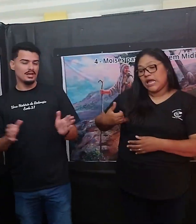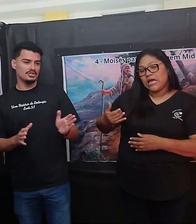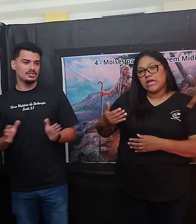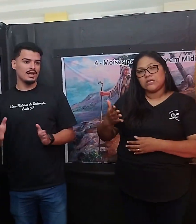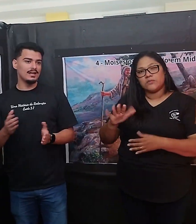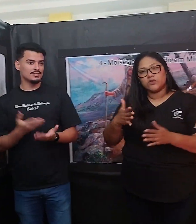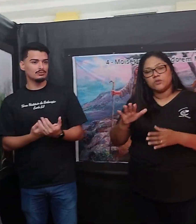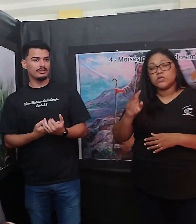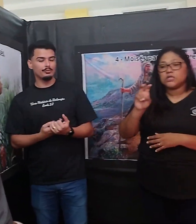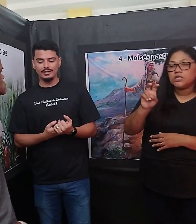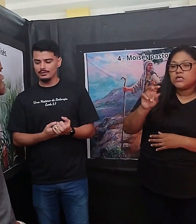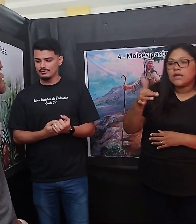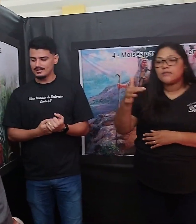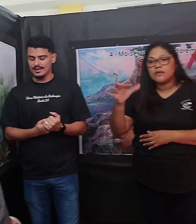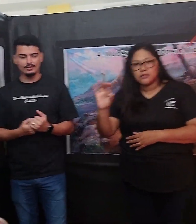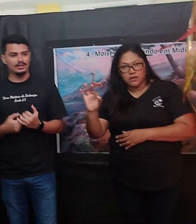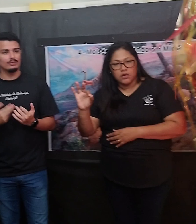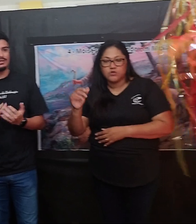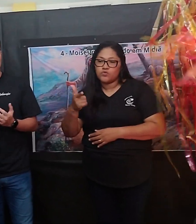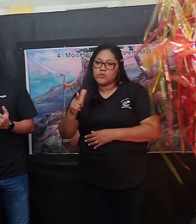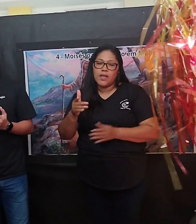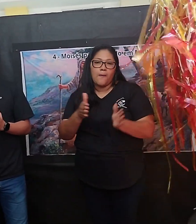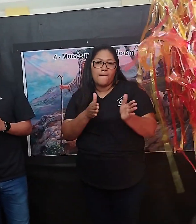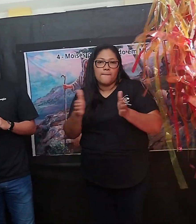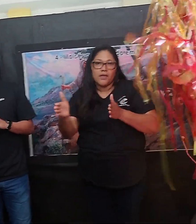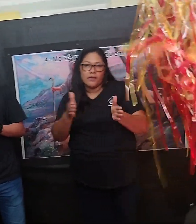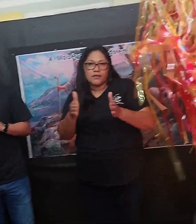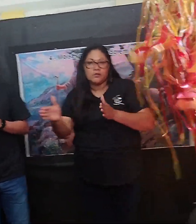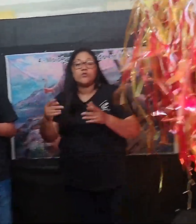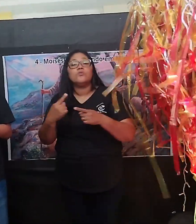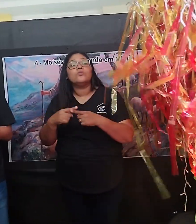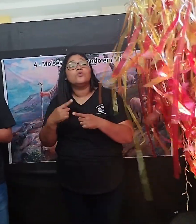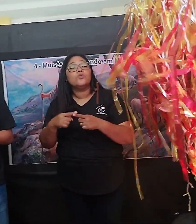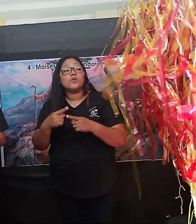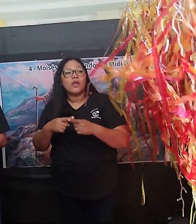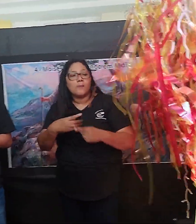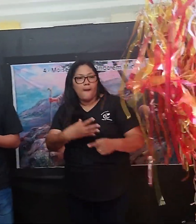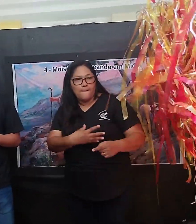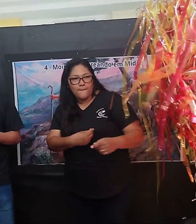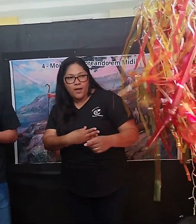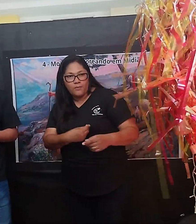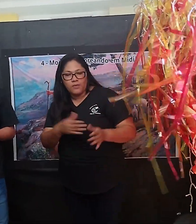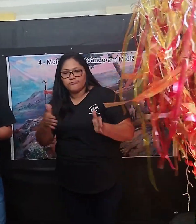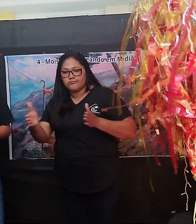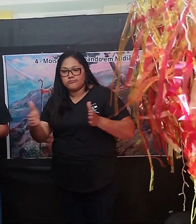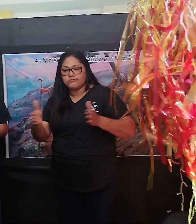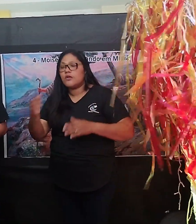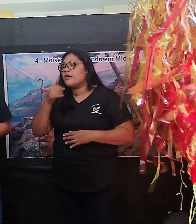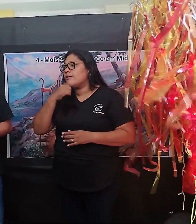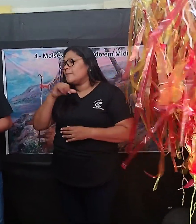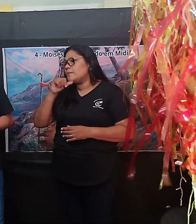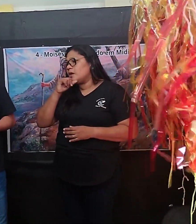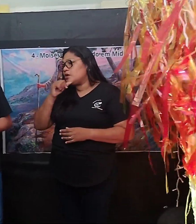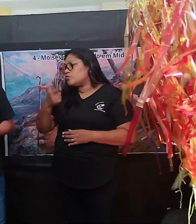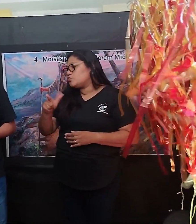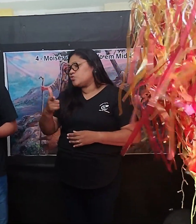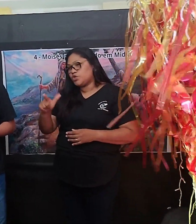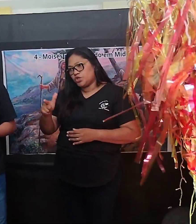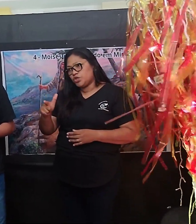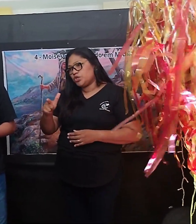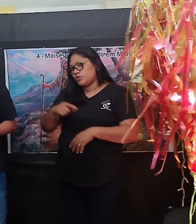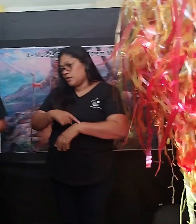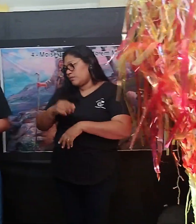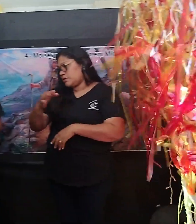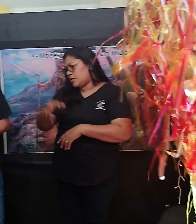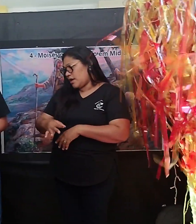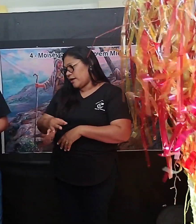anos de idade, não tem um período certo, que era o tempo de amamentação de uma mãe. Então, ela está